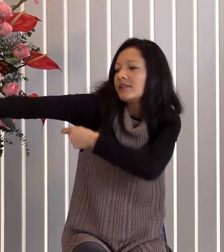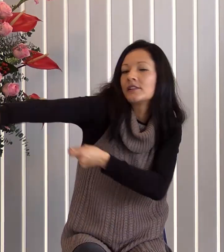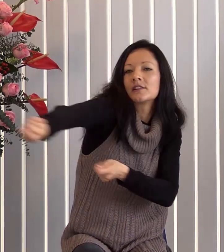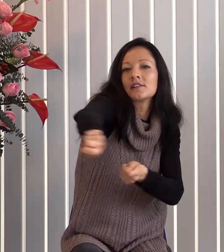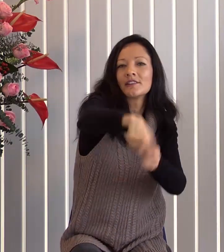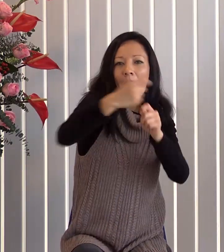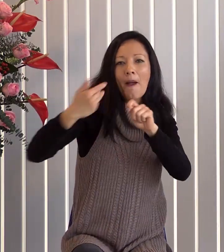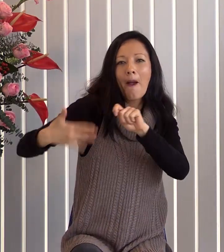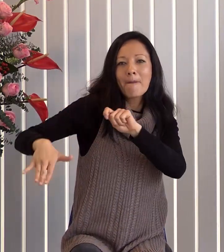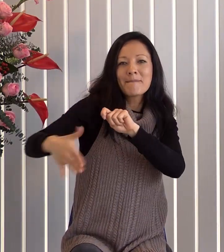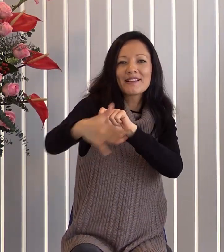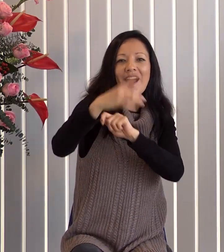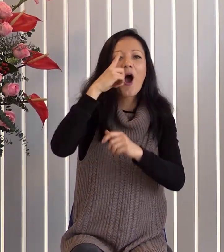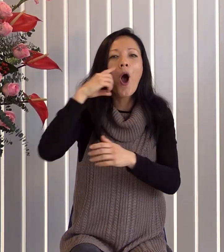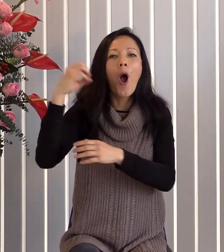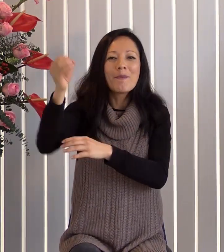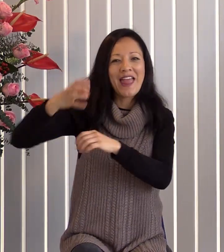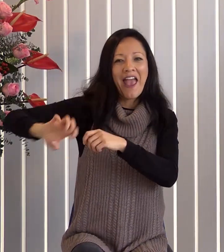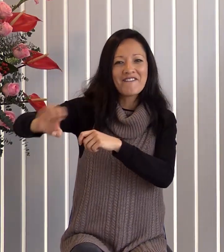los hombres.